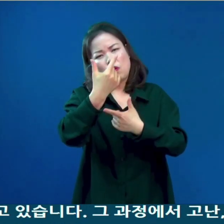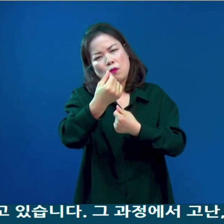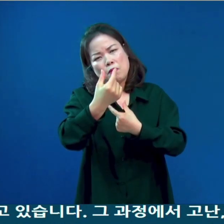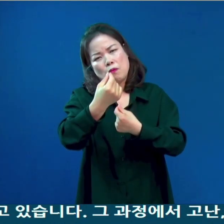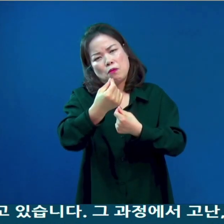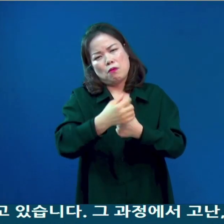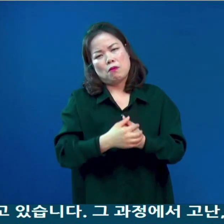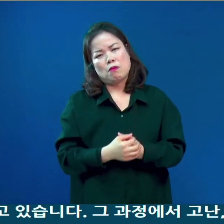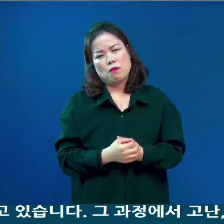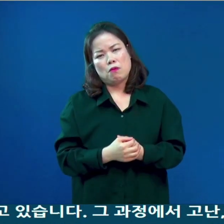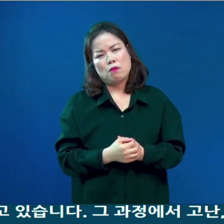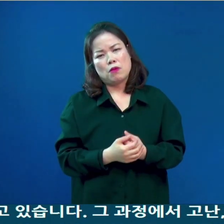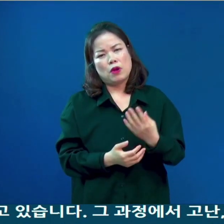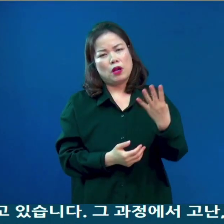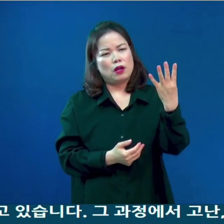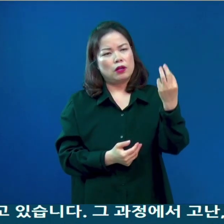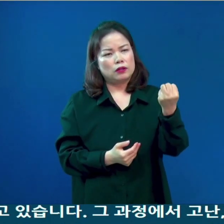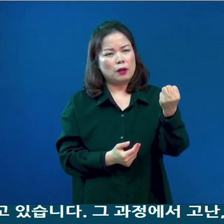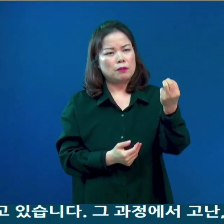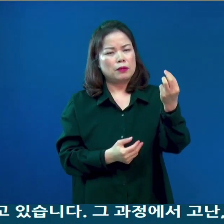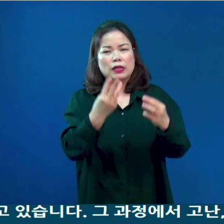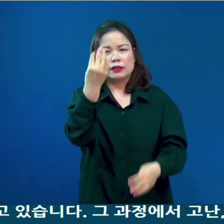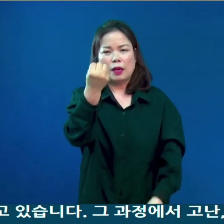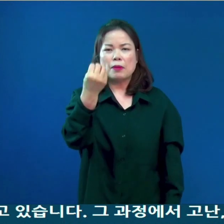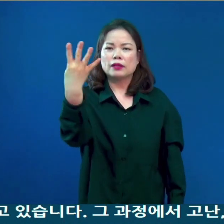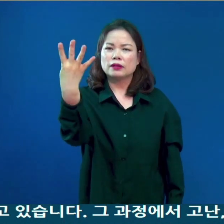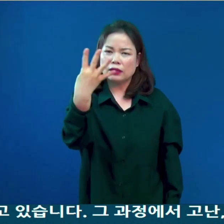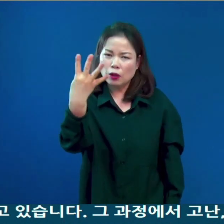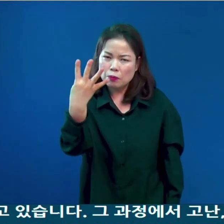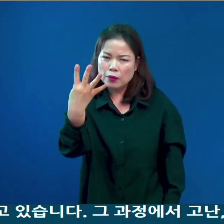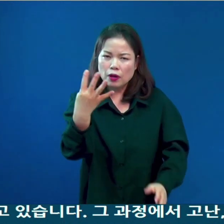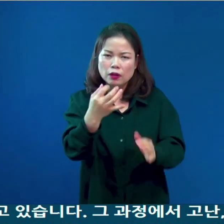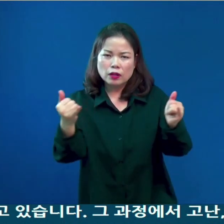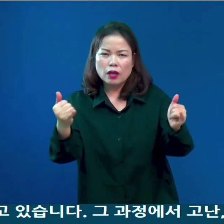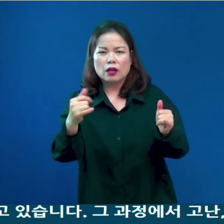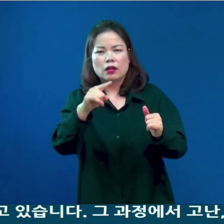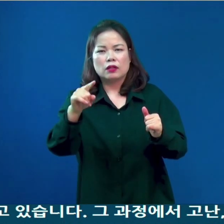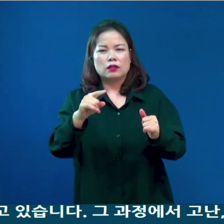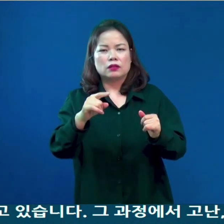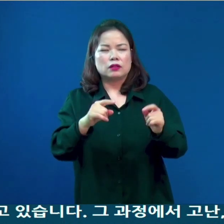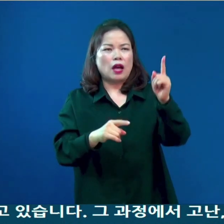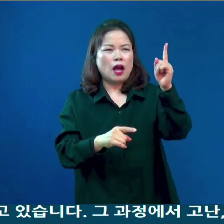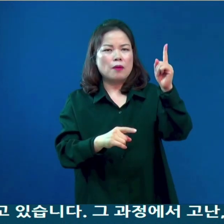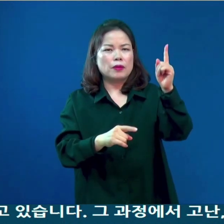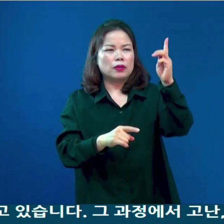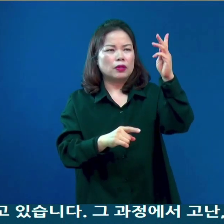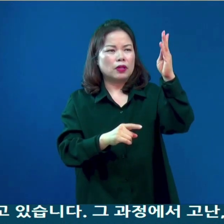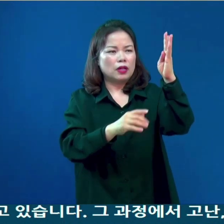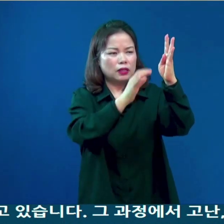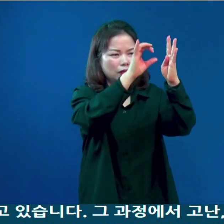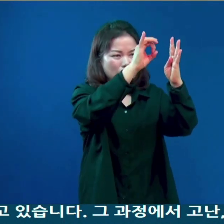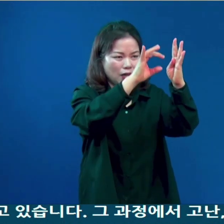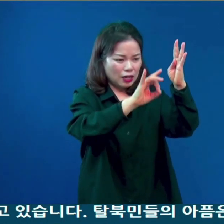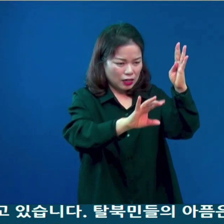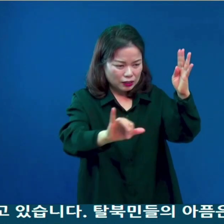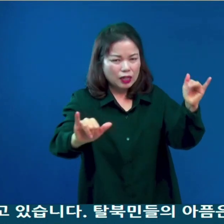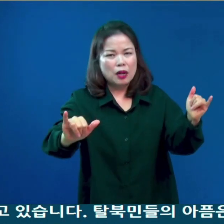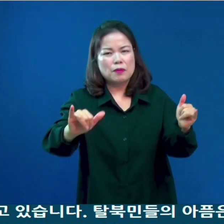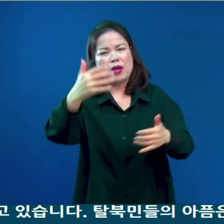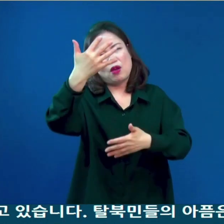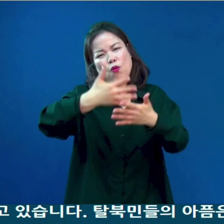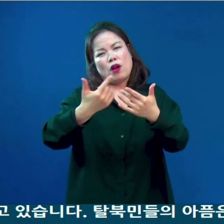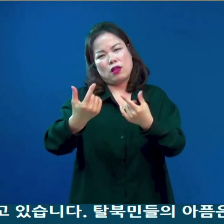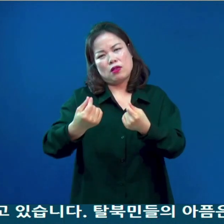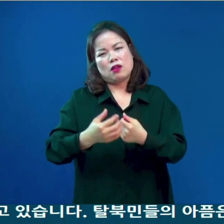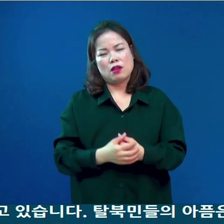정도입니다. 34,000명의 그 아픔은 34,000편의 한 편의 영화고 드라마예요.